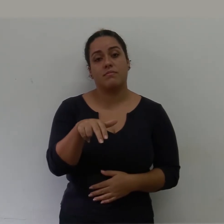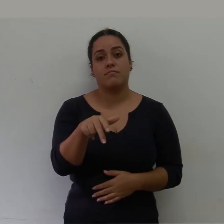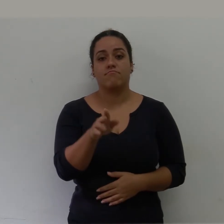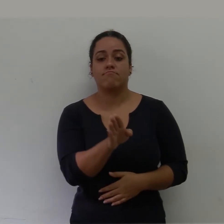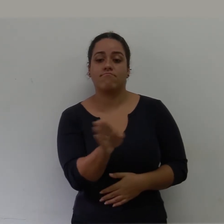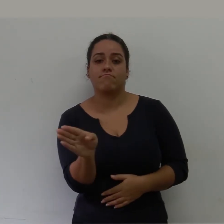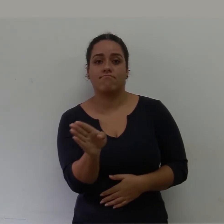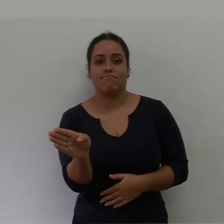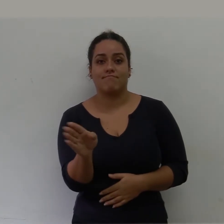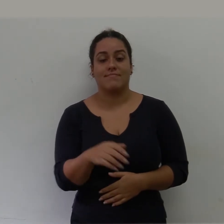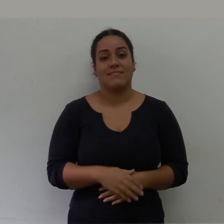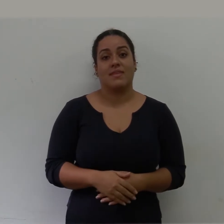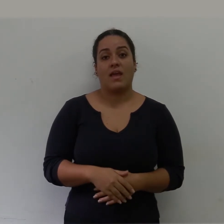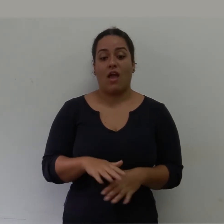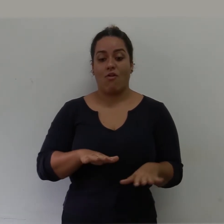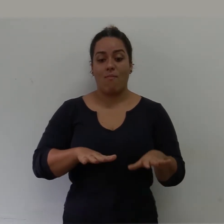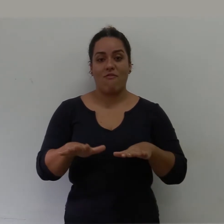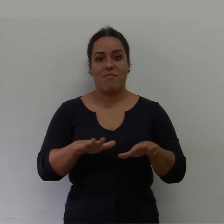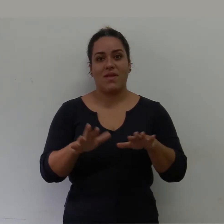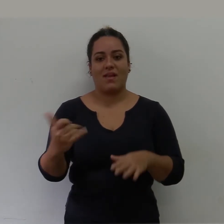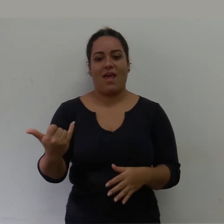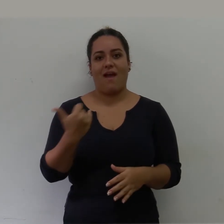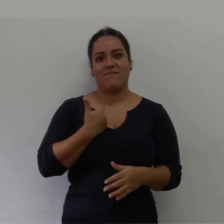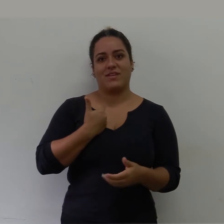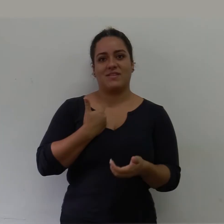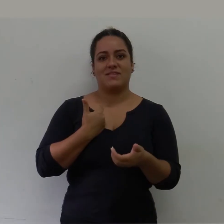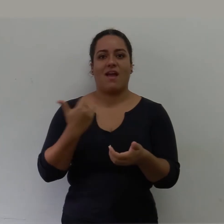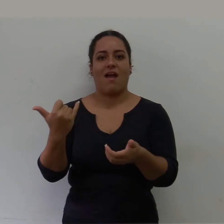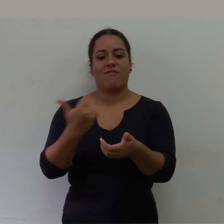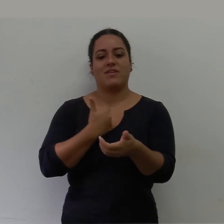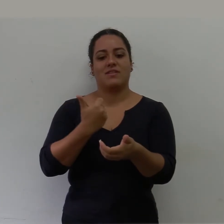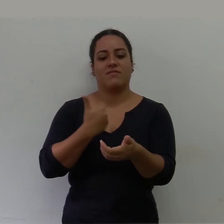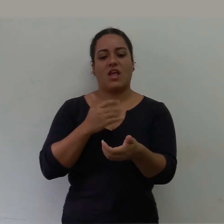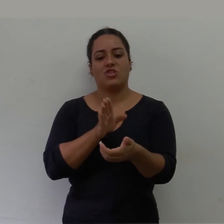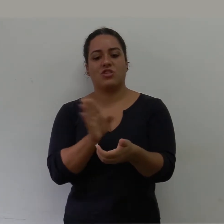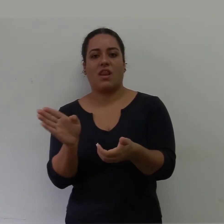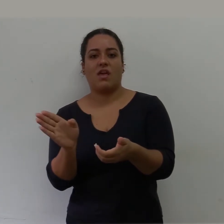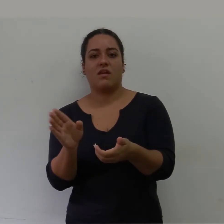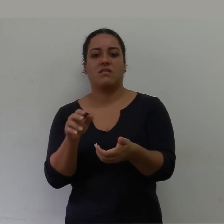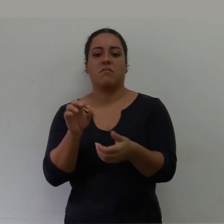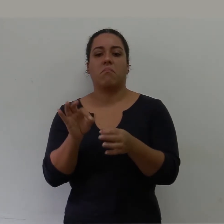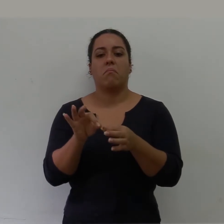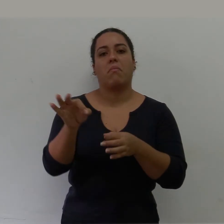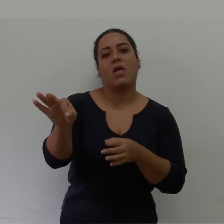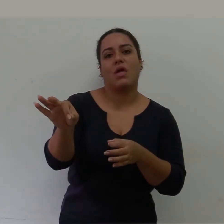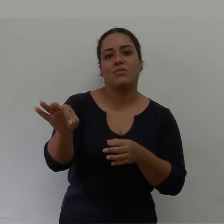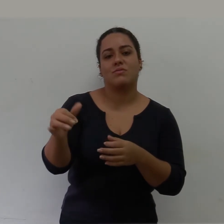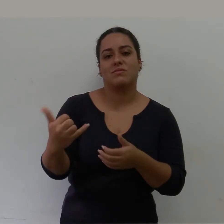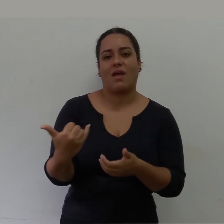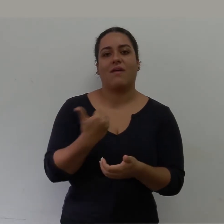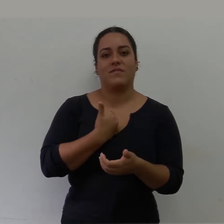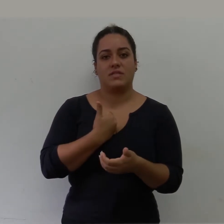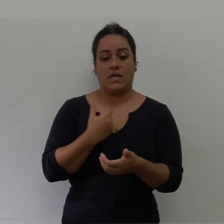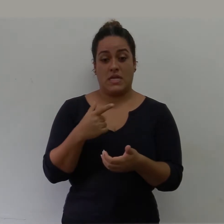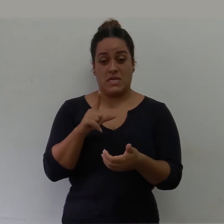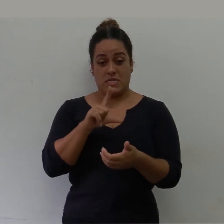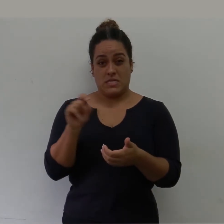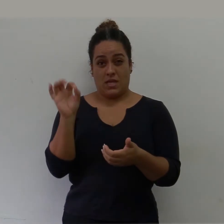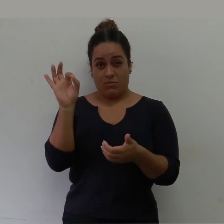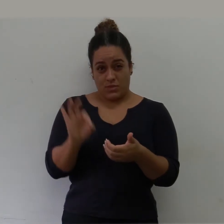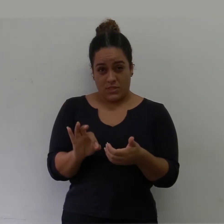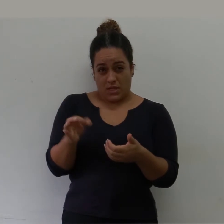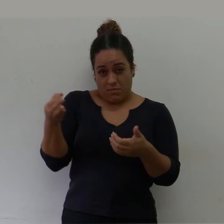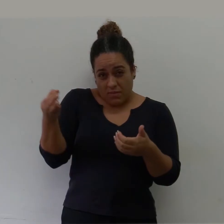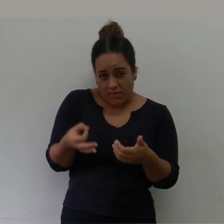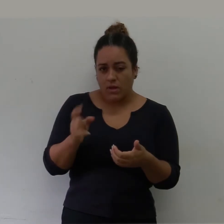caminhada de você. Conforme eu vou me movimentando, ele vai me indicando. A próxima rua dobra à direita, ou a tantos metros. Ainda ele não está 100%, né?